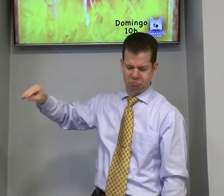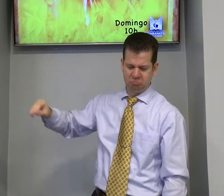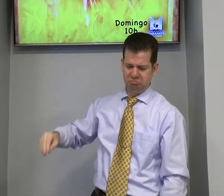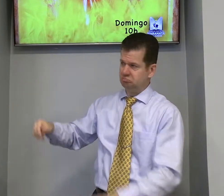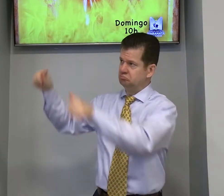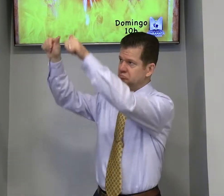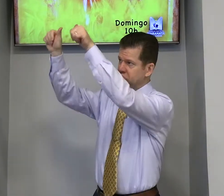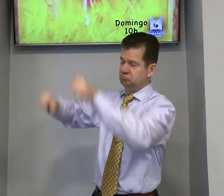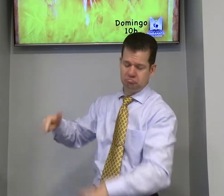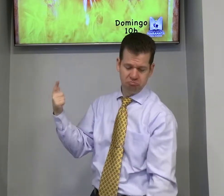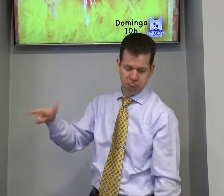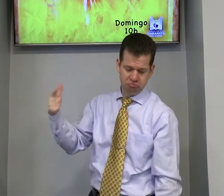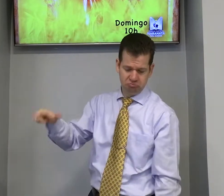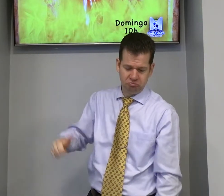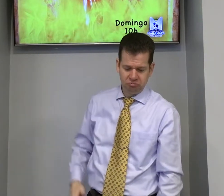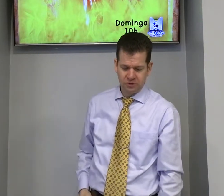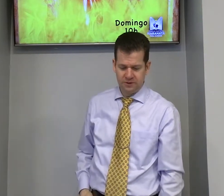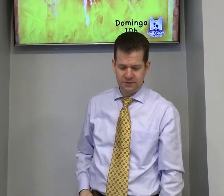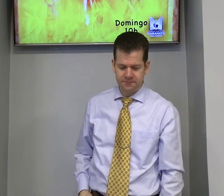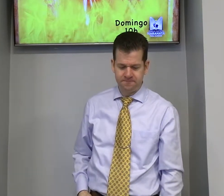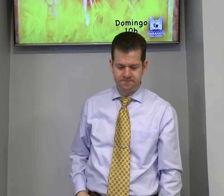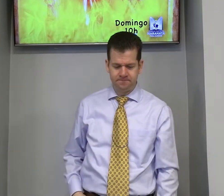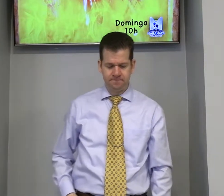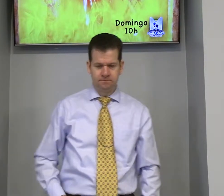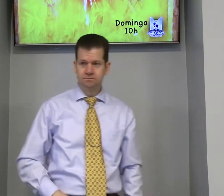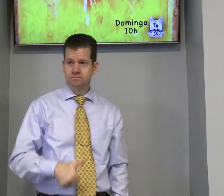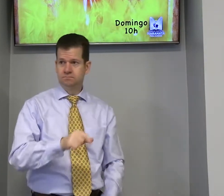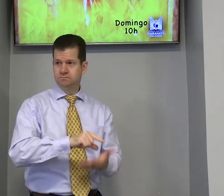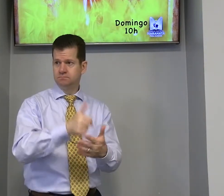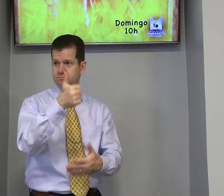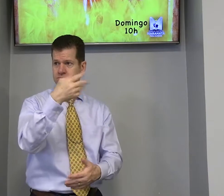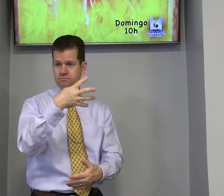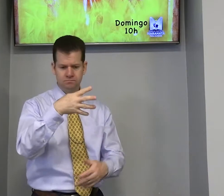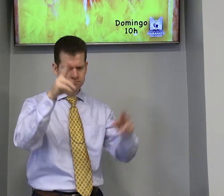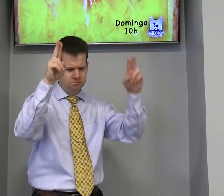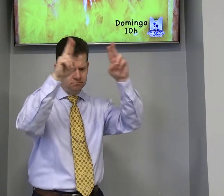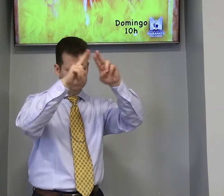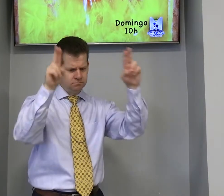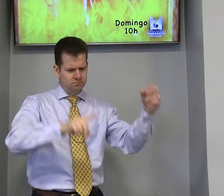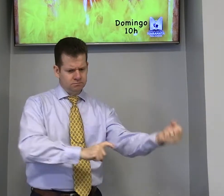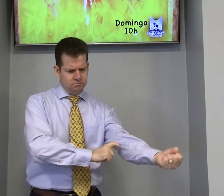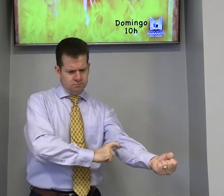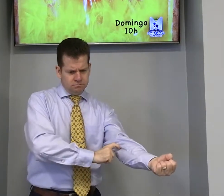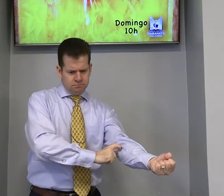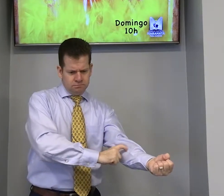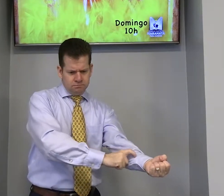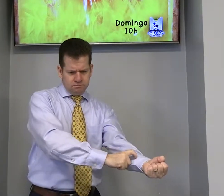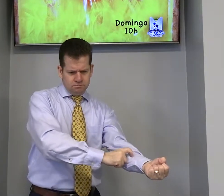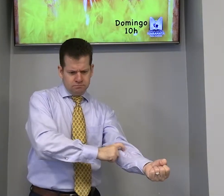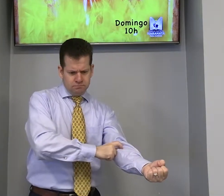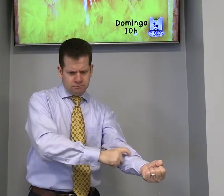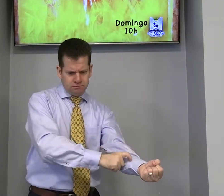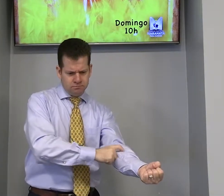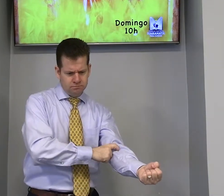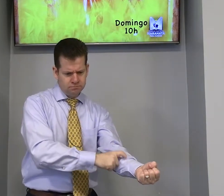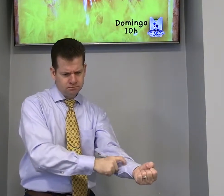Mas eles se ajoelhavam. Versículo 14. Na época, Dom Azor ficou